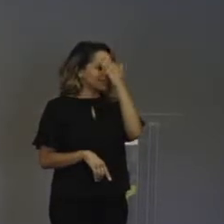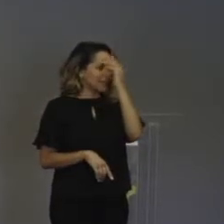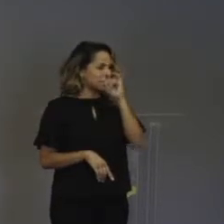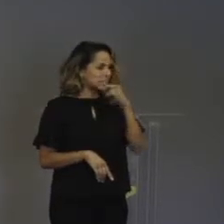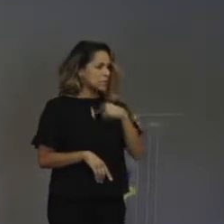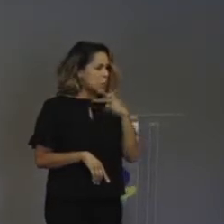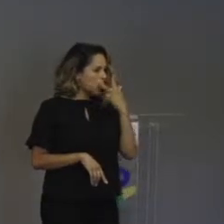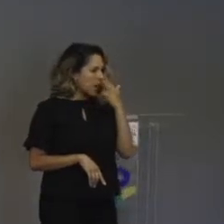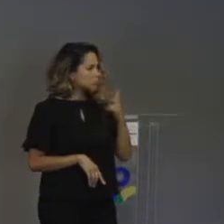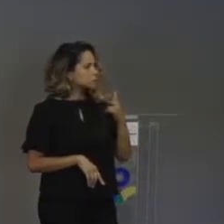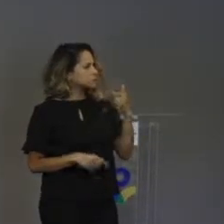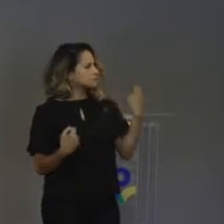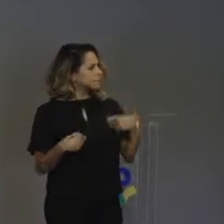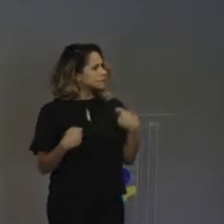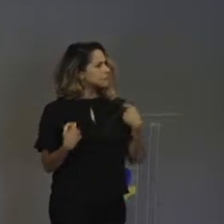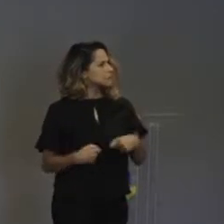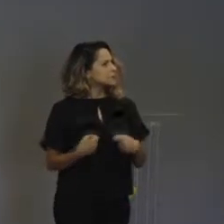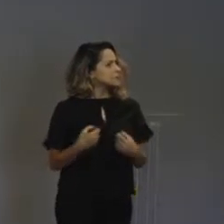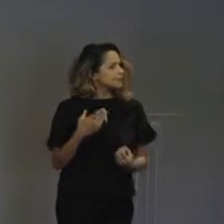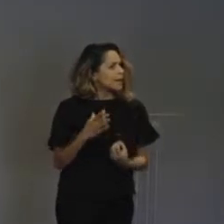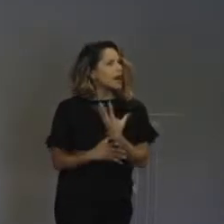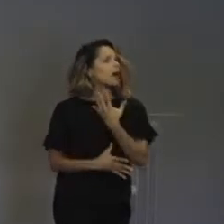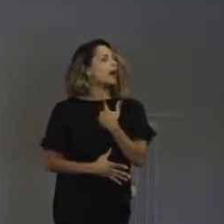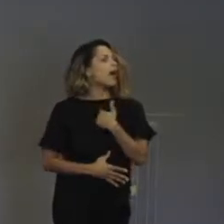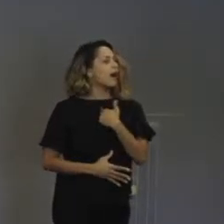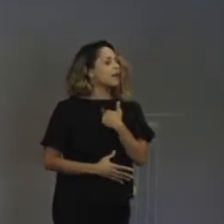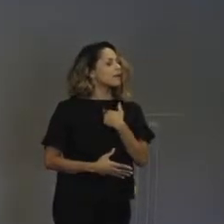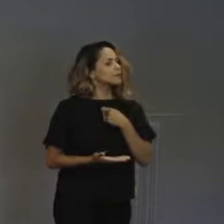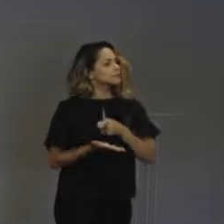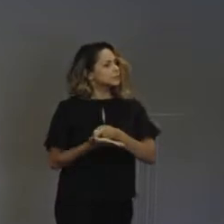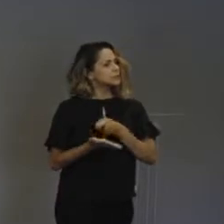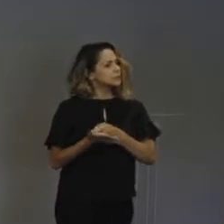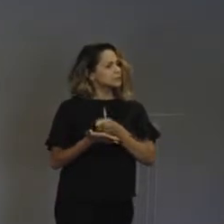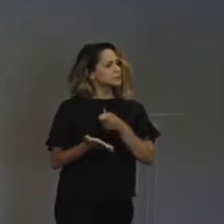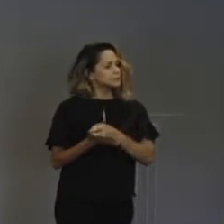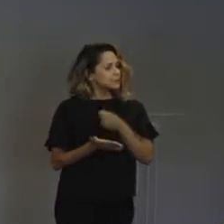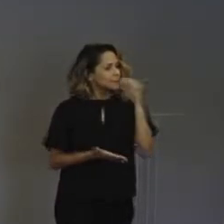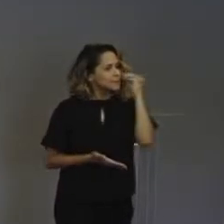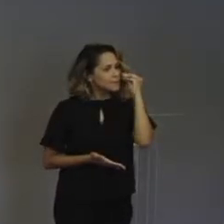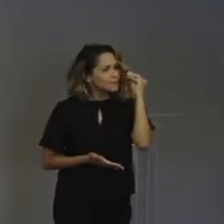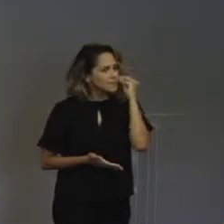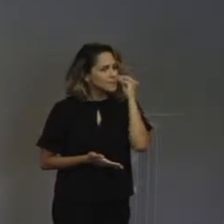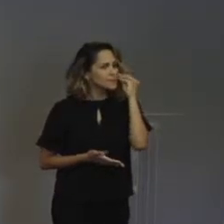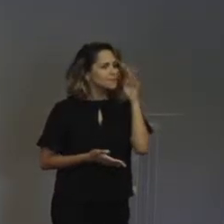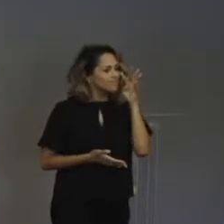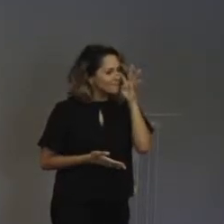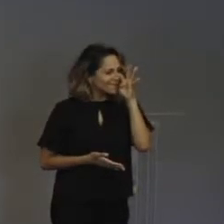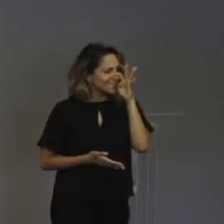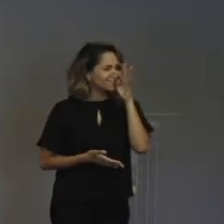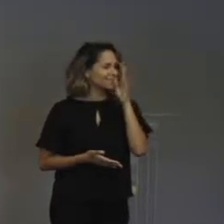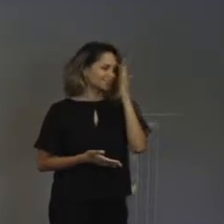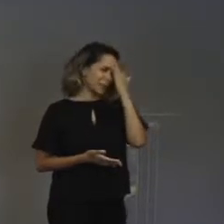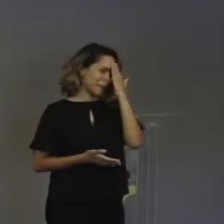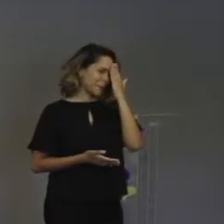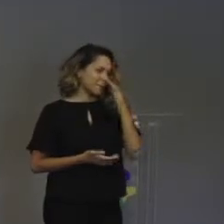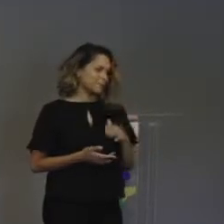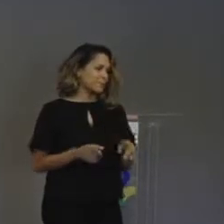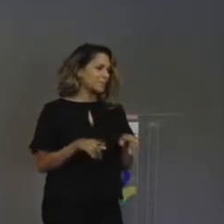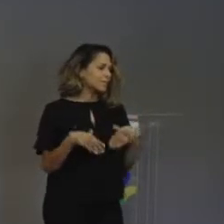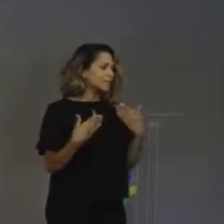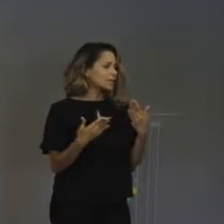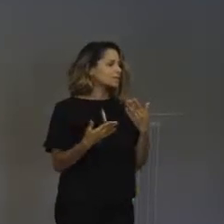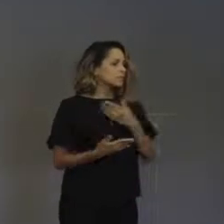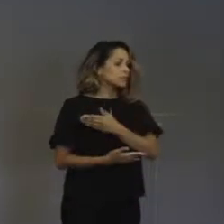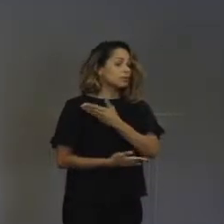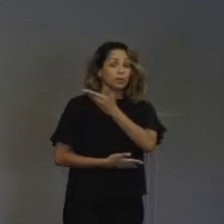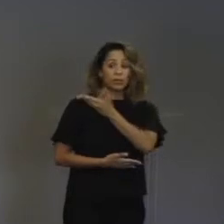acho que uma coisa tem que ser cocriada, eu vou insistir que ela vai ser cocriada. Então, esse convite, o capital humano que